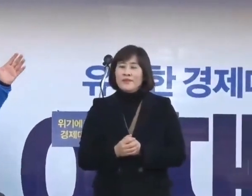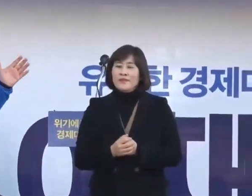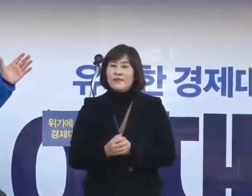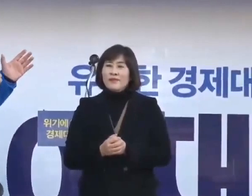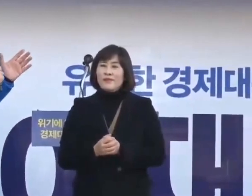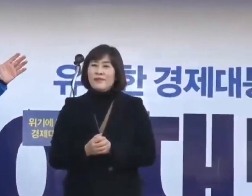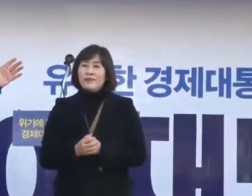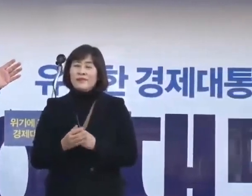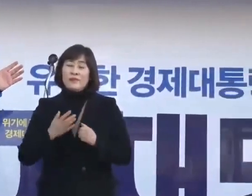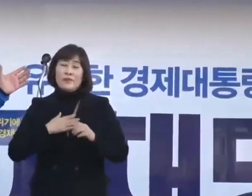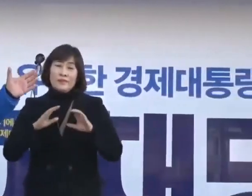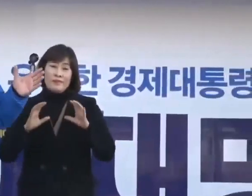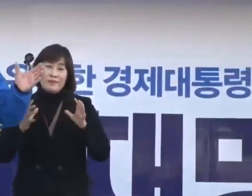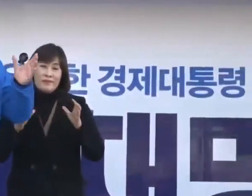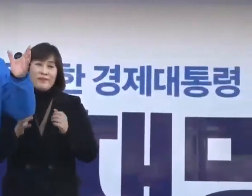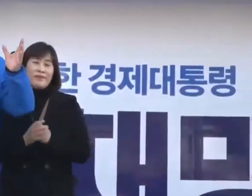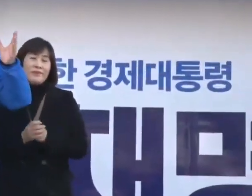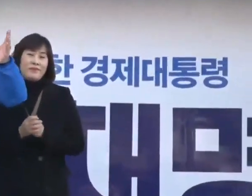이 나라가